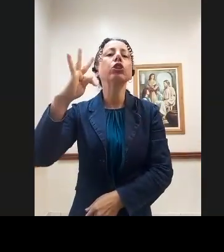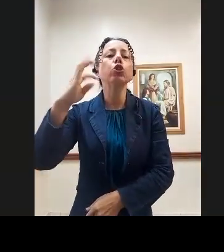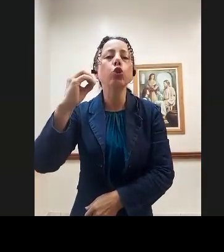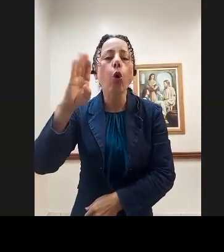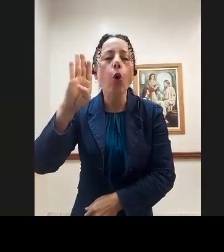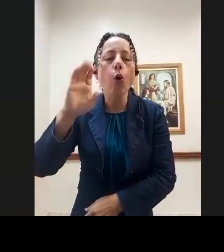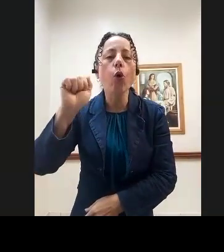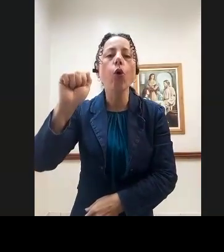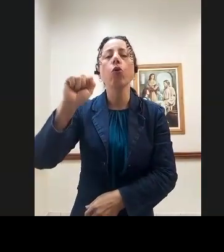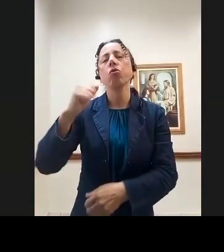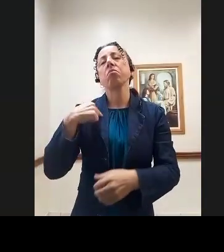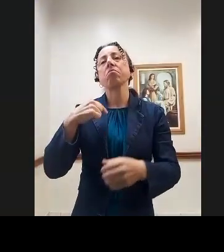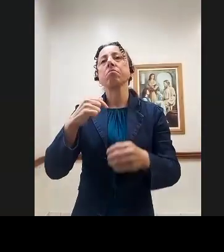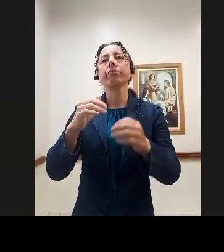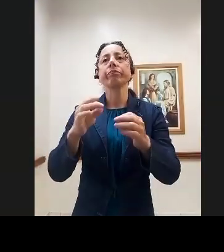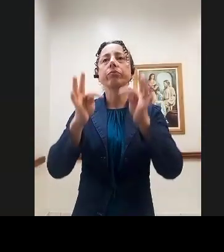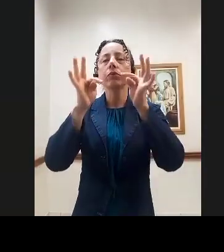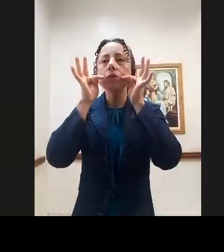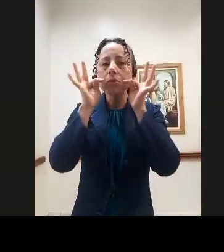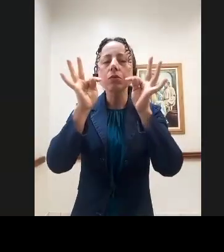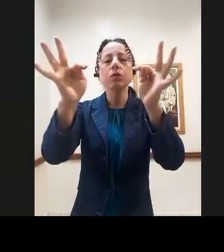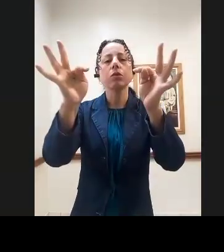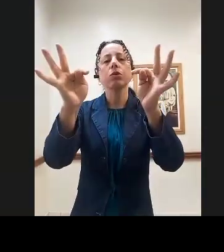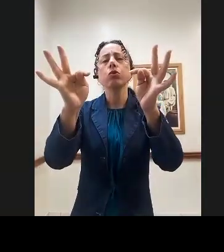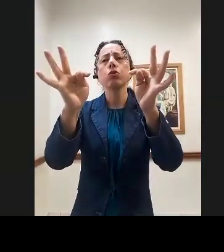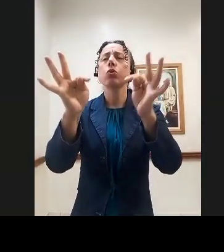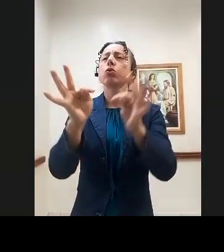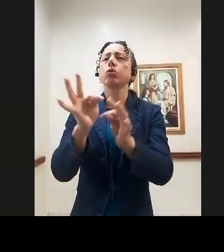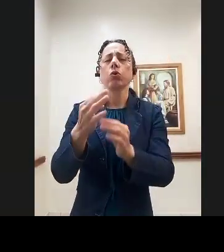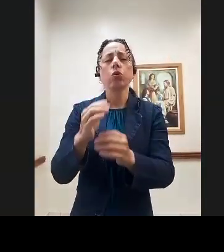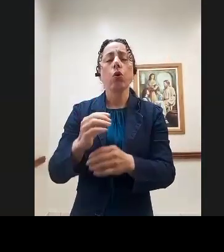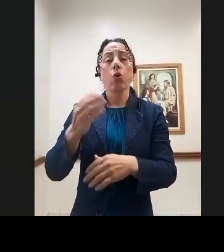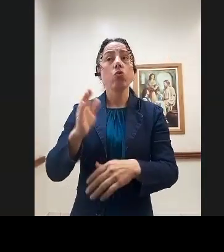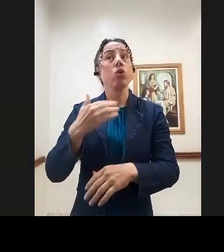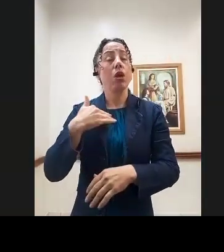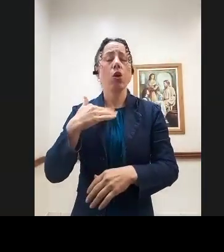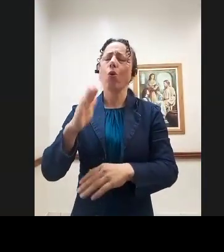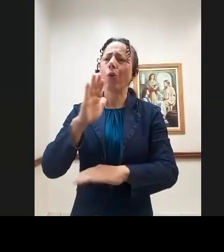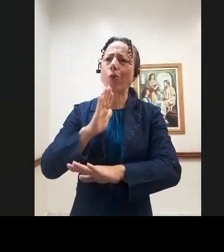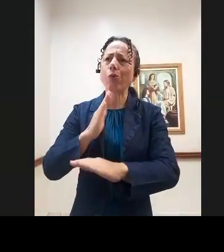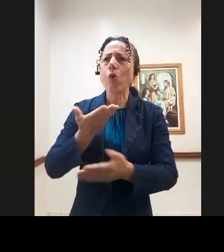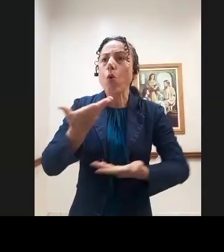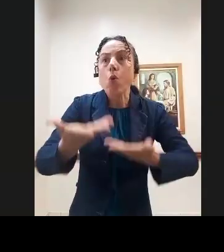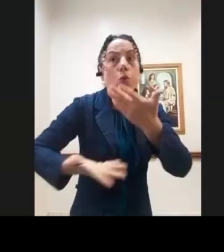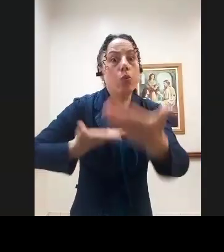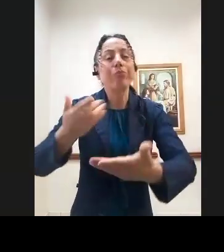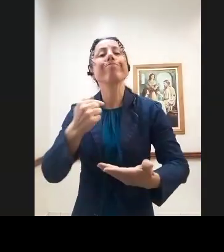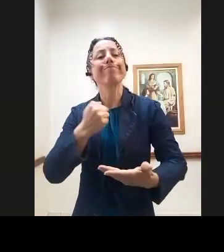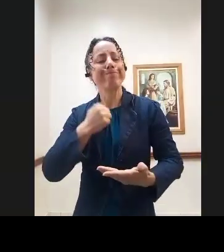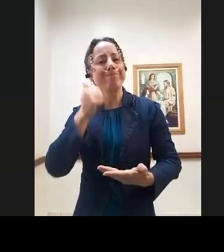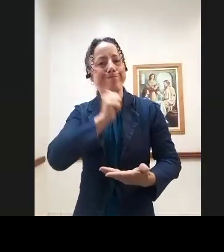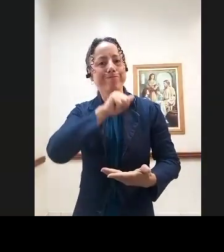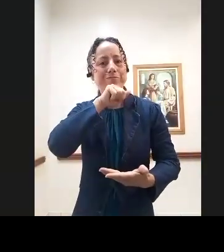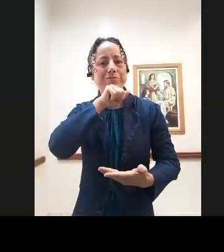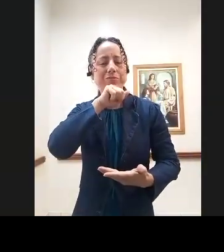aos domingos também e cuido também de uma mãe que tem 85 anos. Então nem sempre eu tenho a oportunidade de vir à igreja, mas